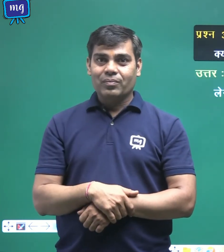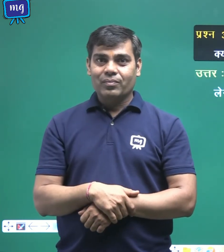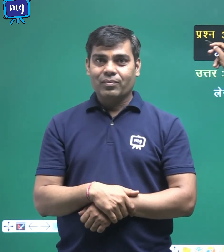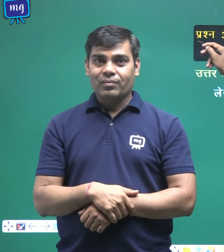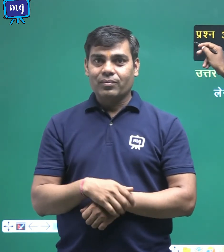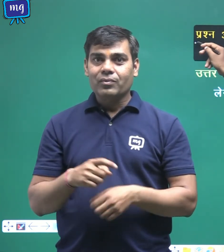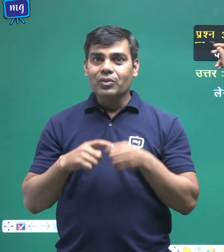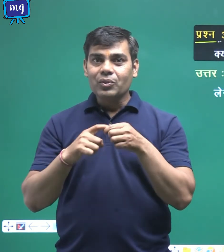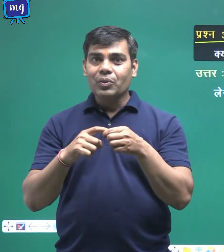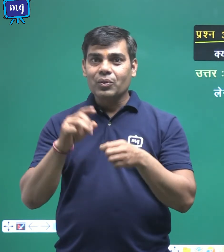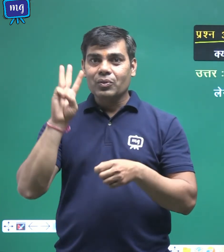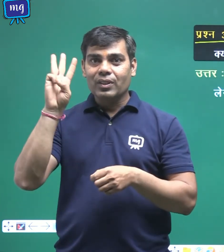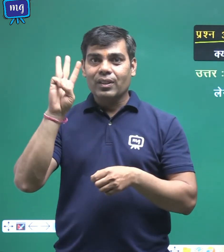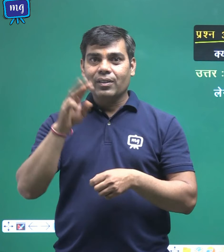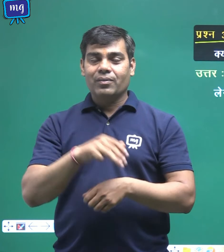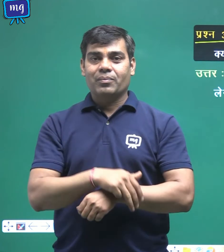प्रश्न 3,